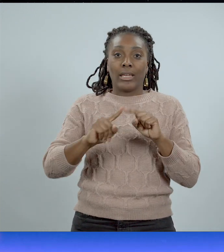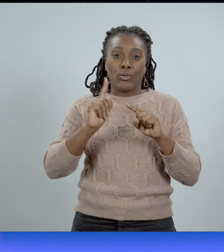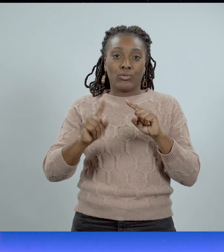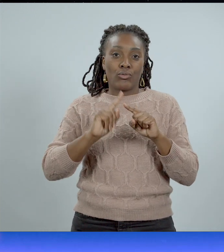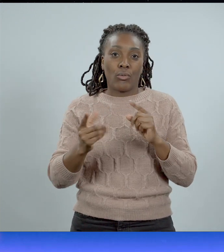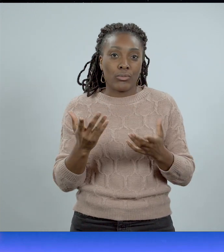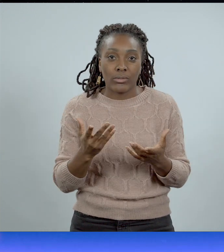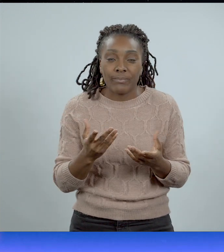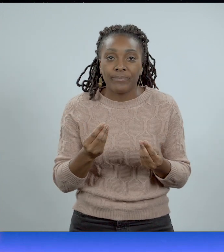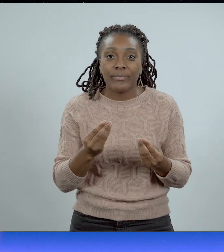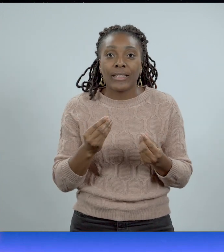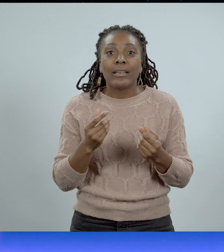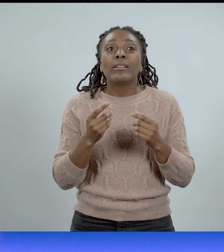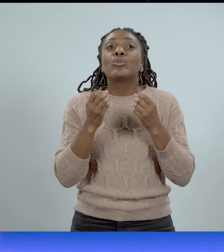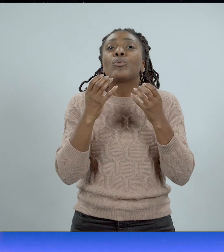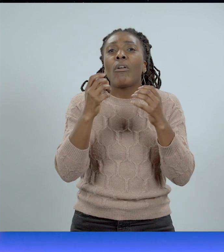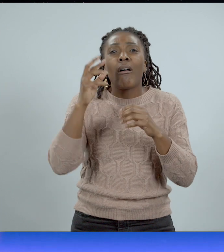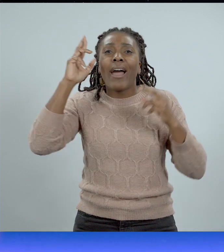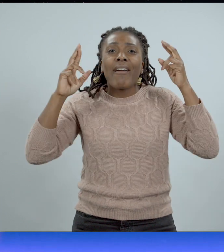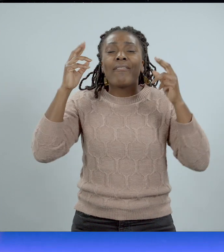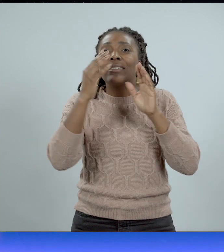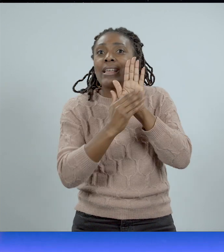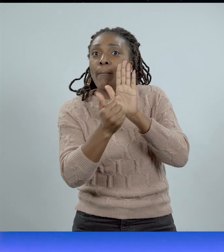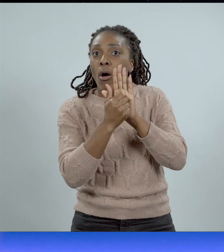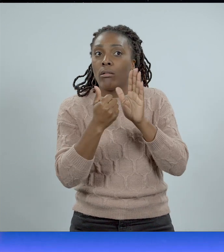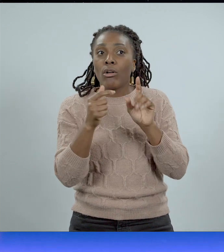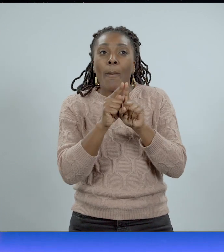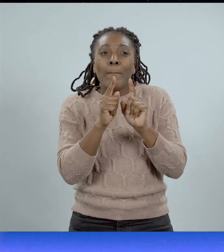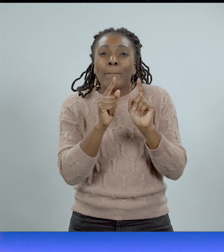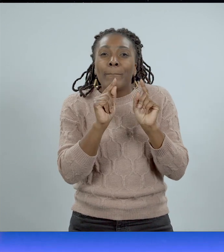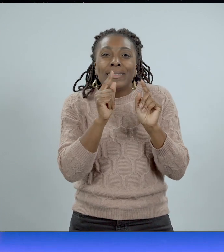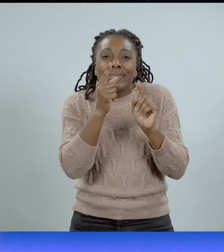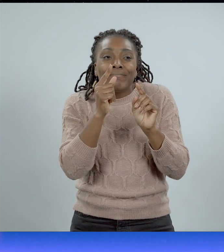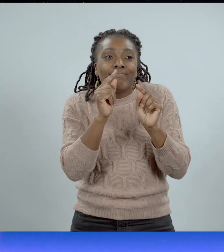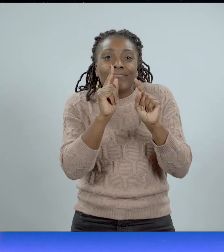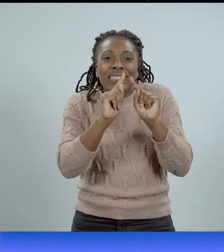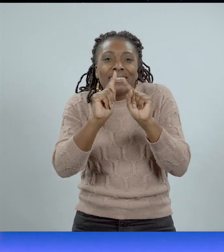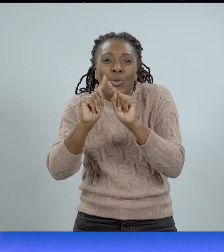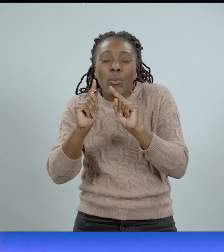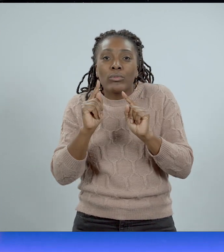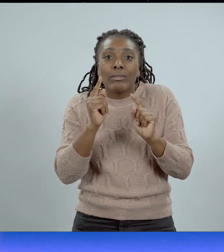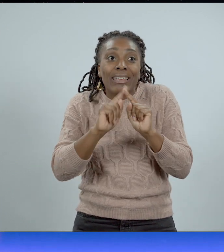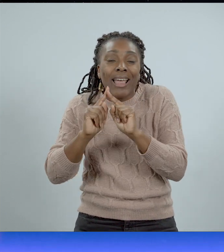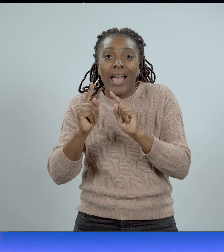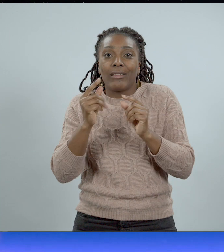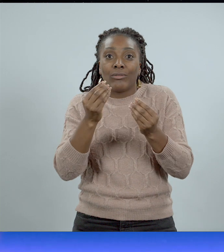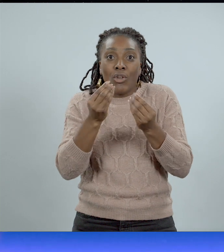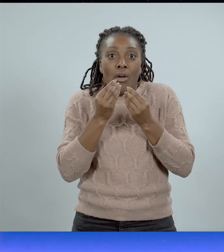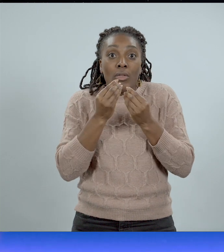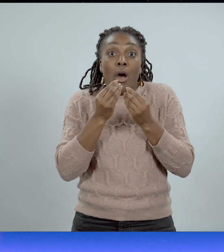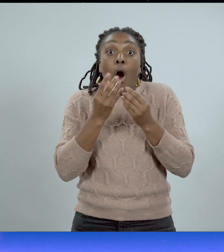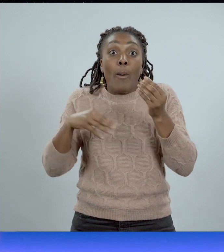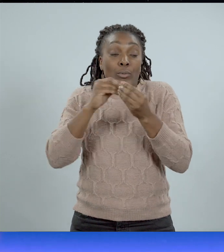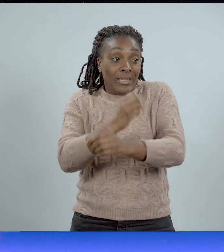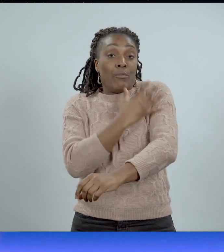Schématiquement, nos rêves, quand les symboles dans nos rêves sont des indices. Et nos émotions sont un éclairage sur ces